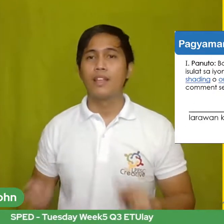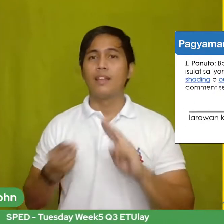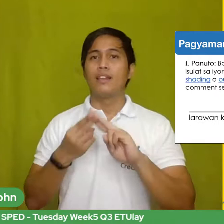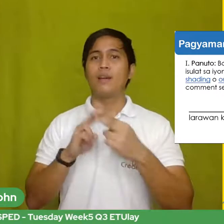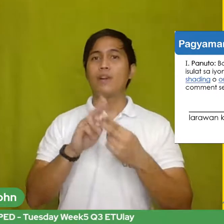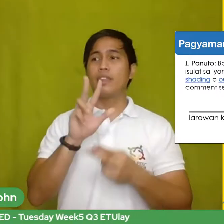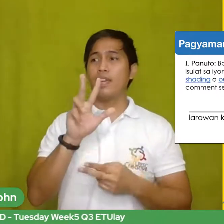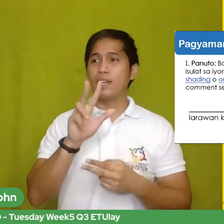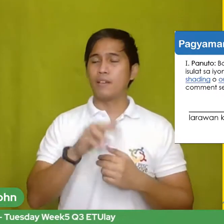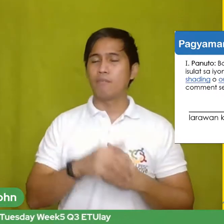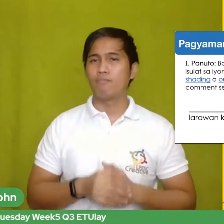Number three.